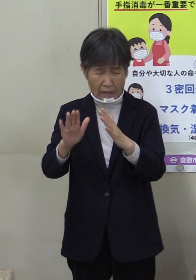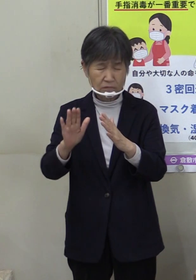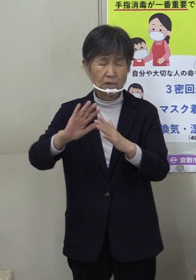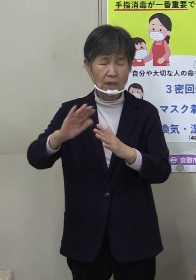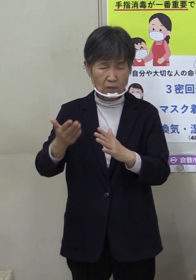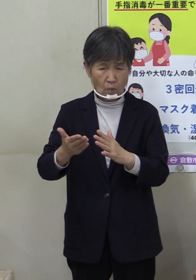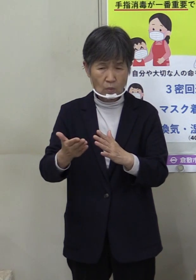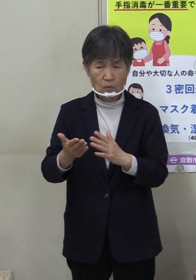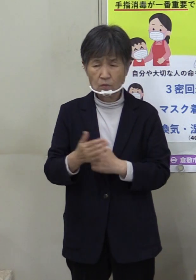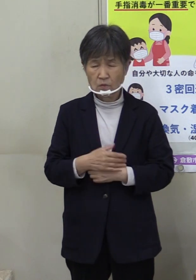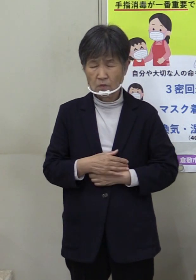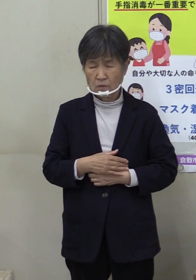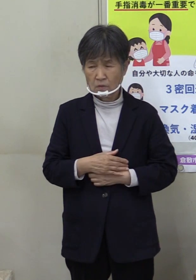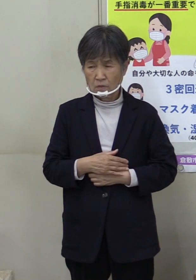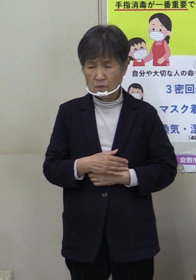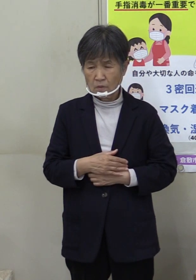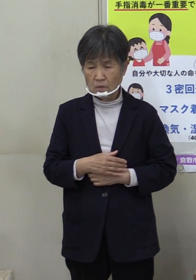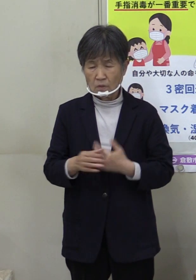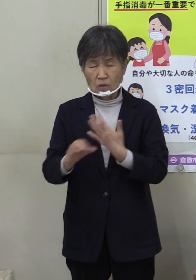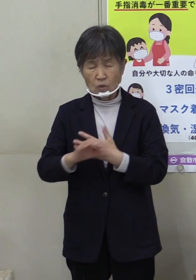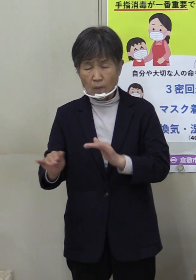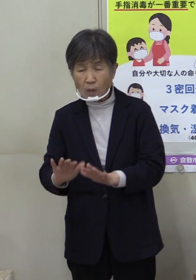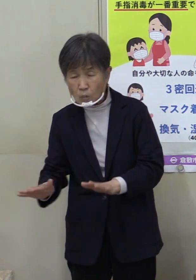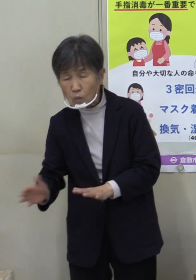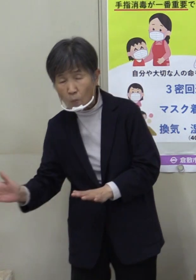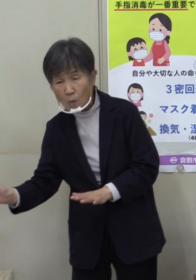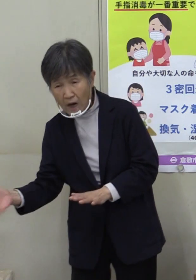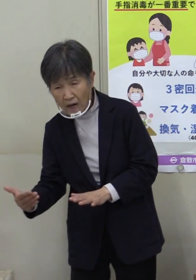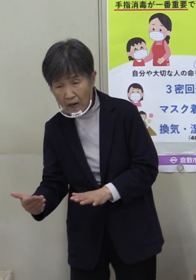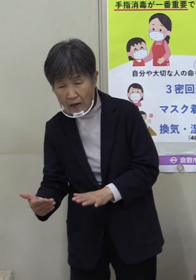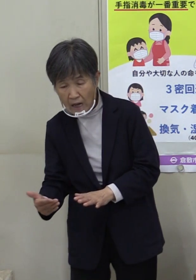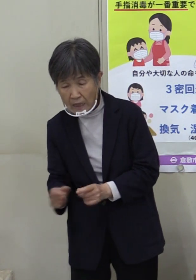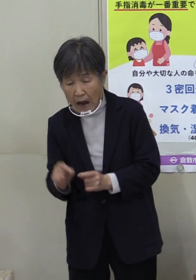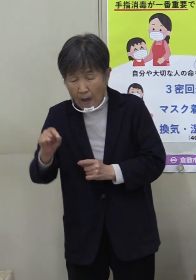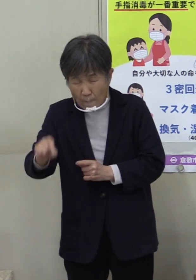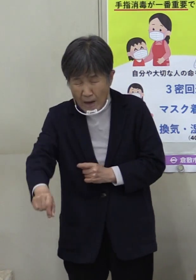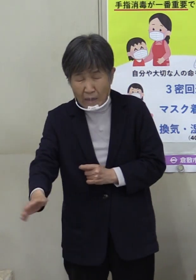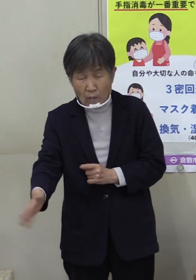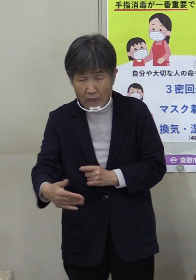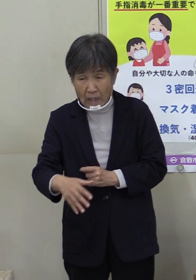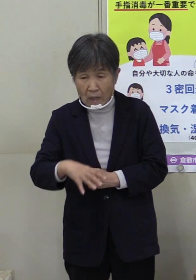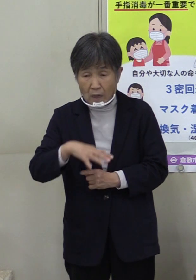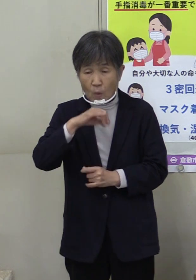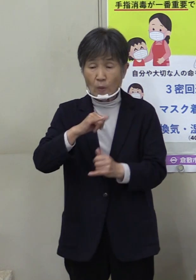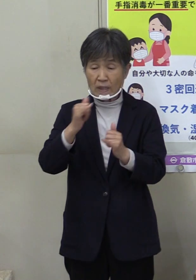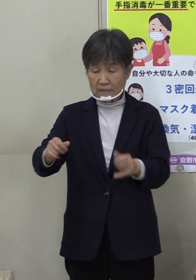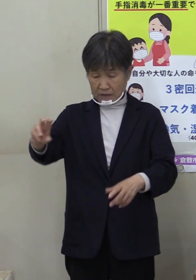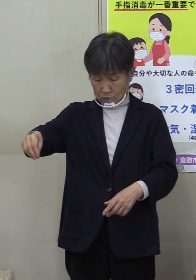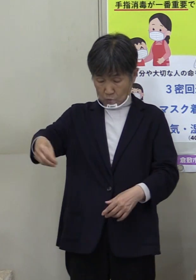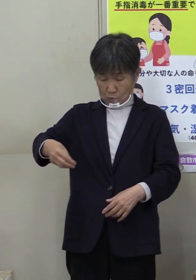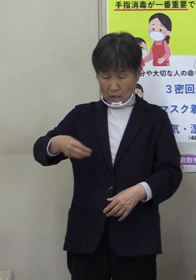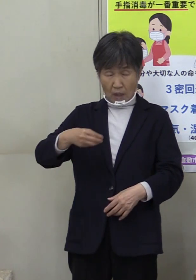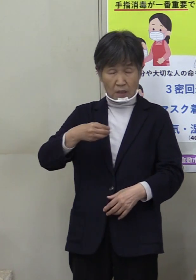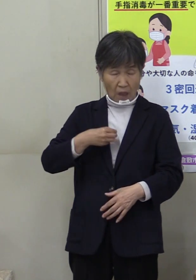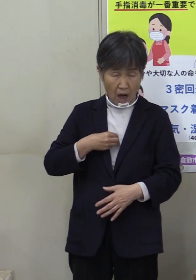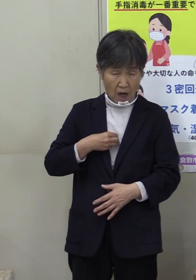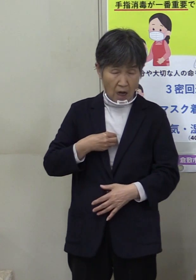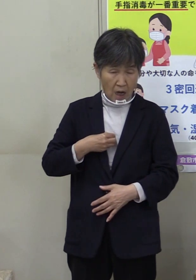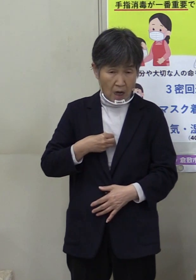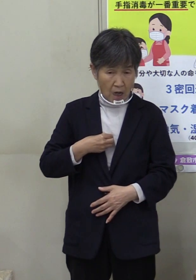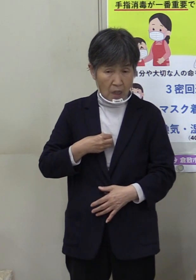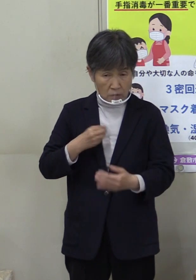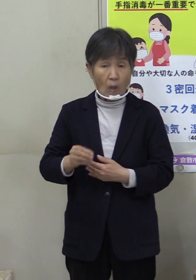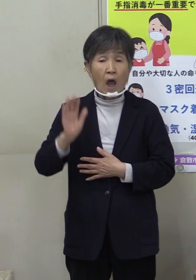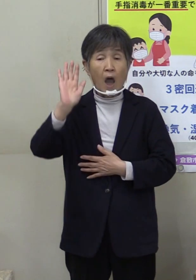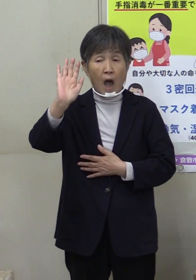ってきますと例えば、子どもさんからとか、お孫さんから高齢者の方が感染を受けたというのが後